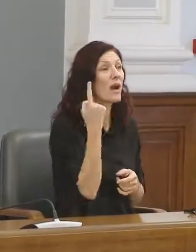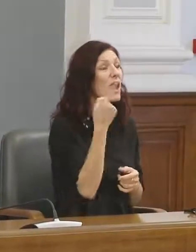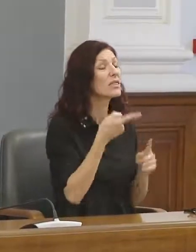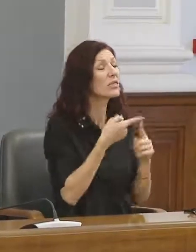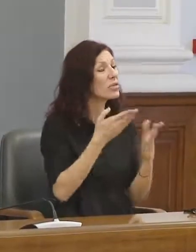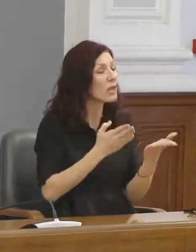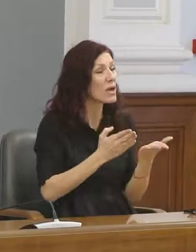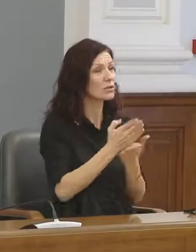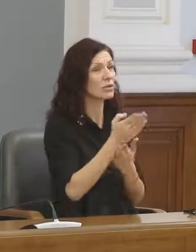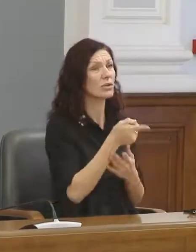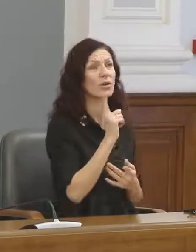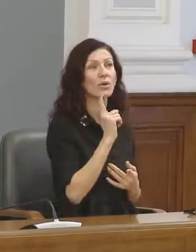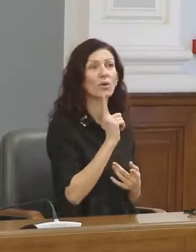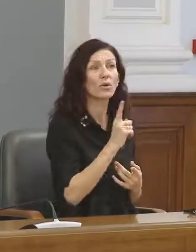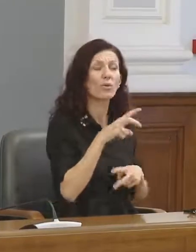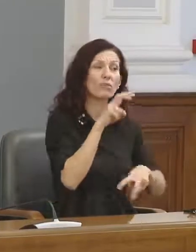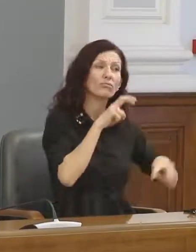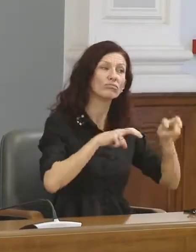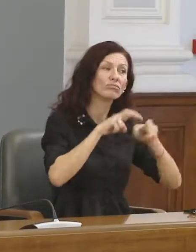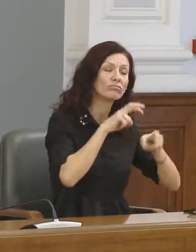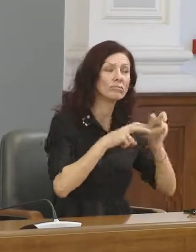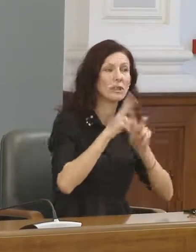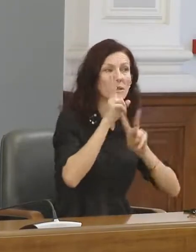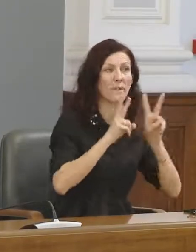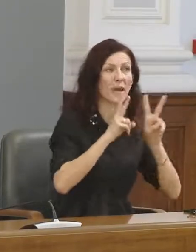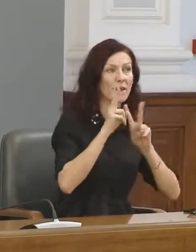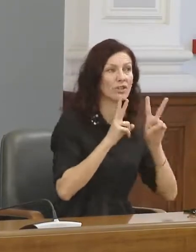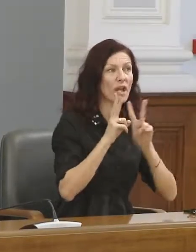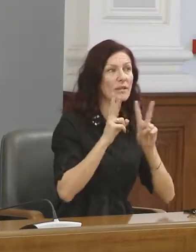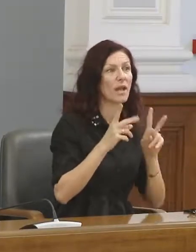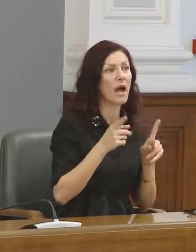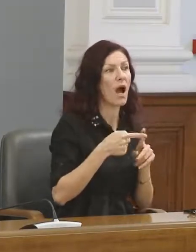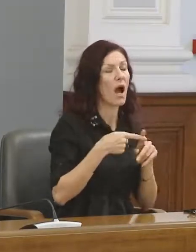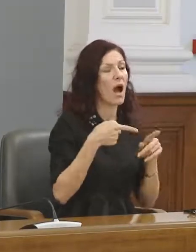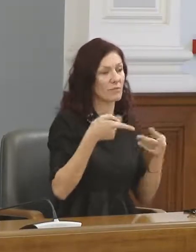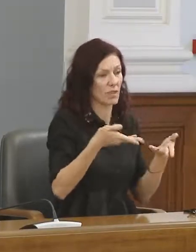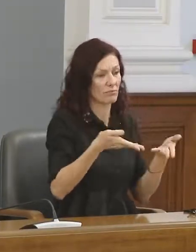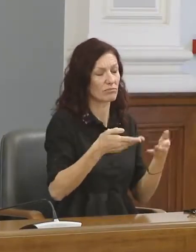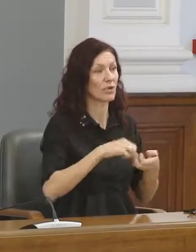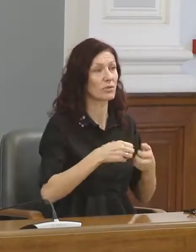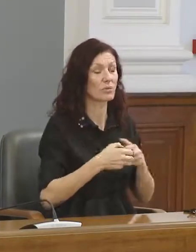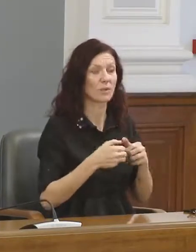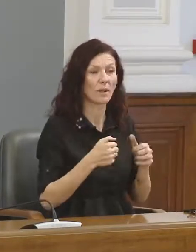начините, по които търсим решение от този проблем.